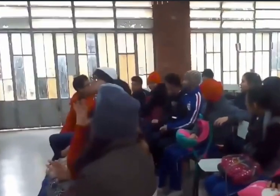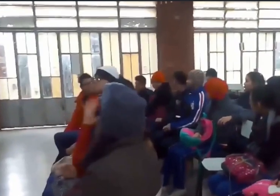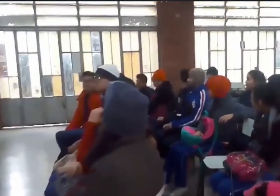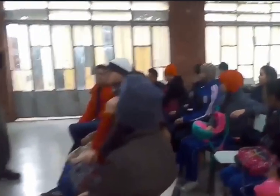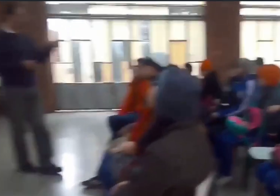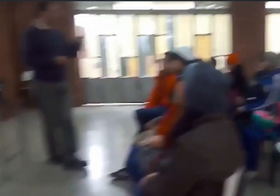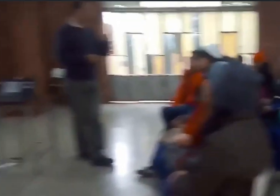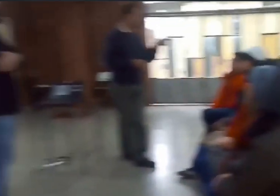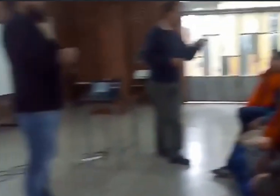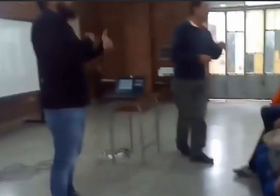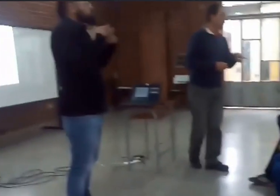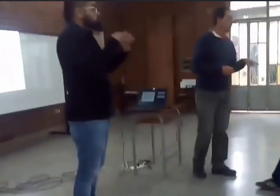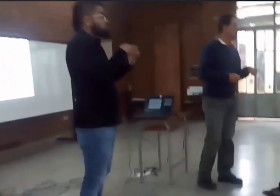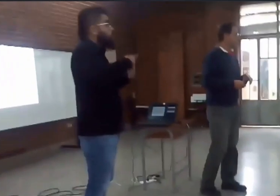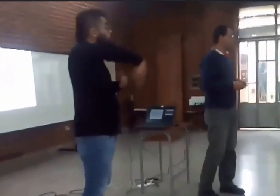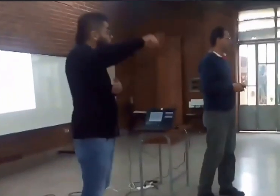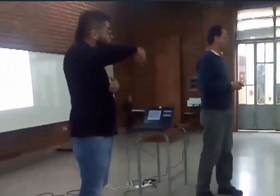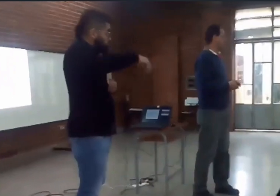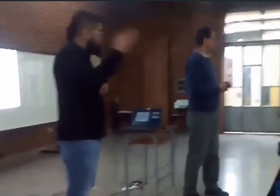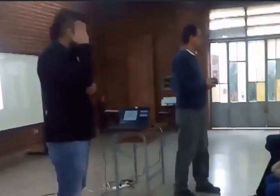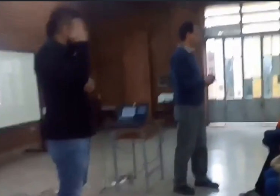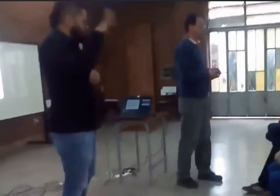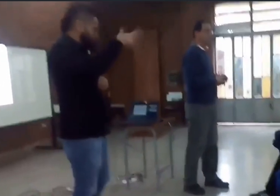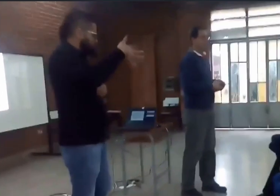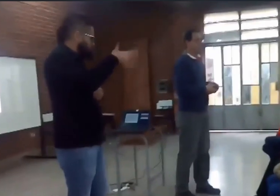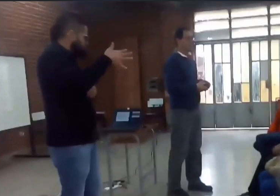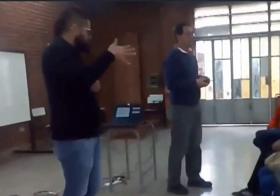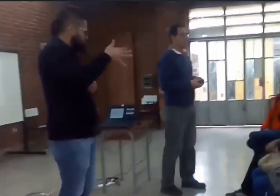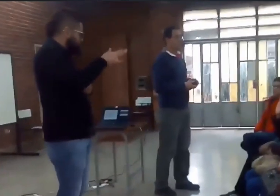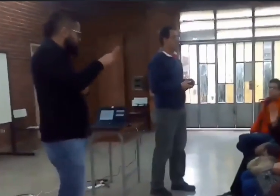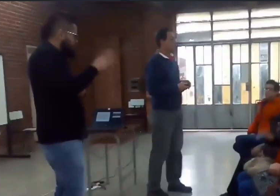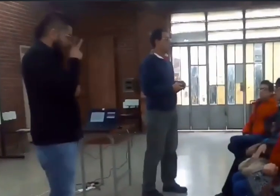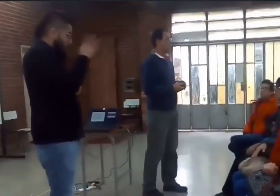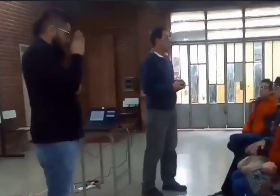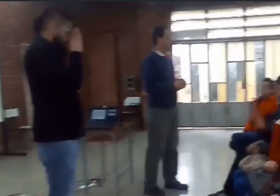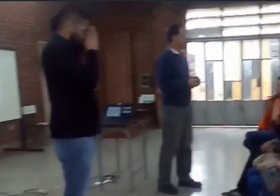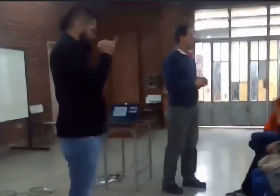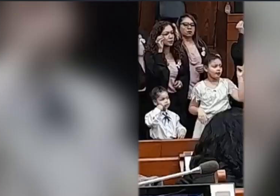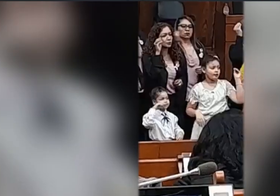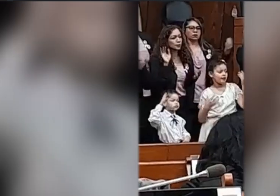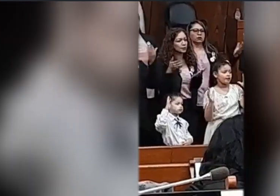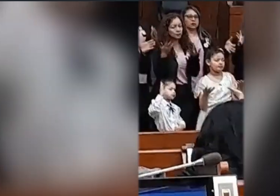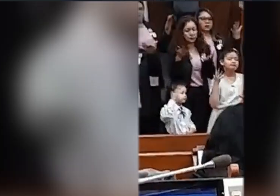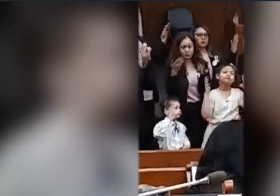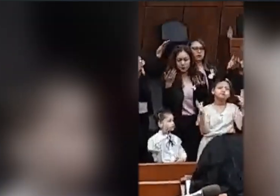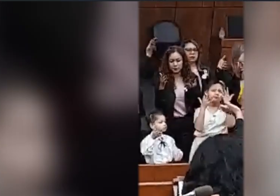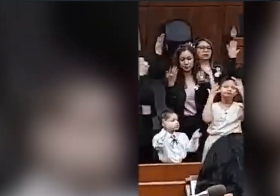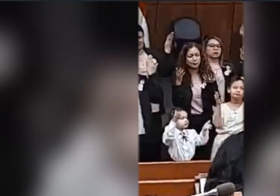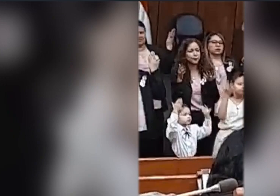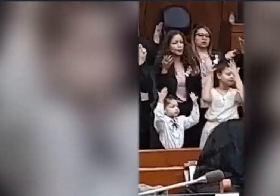es una lengua que tiene otra estructura, así como el español, el guaraní o el inglés tienen sus formas